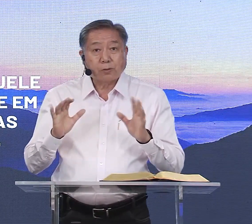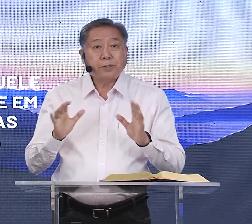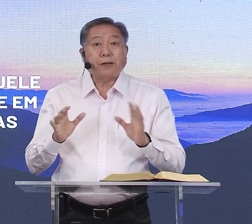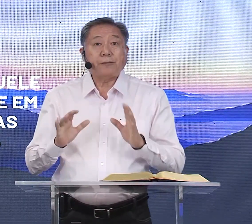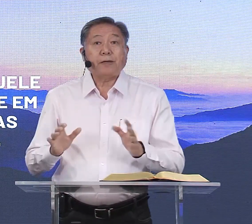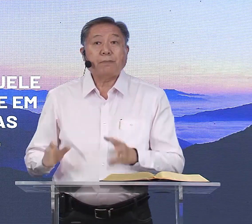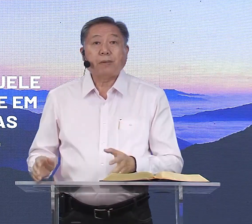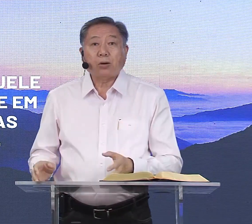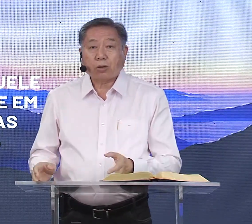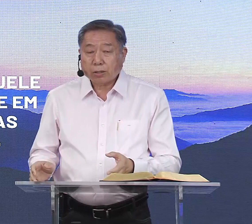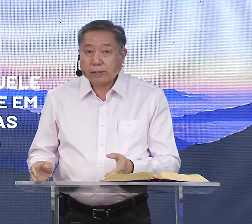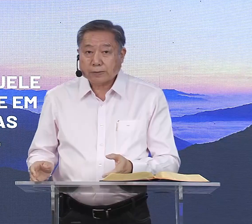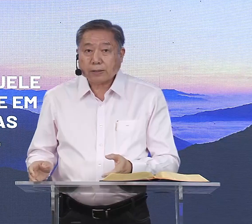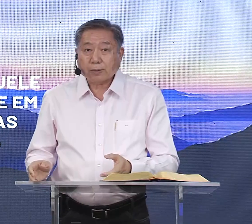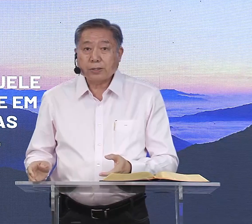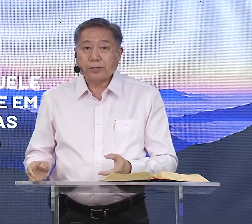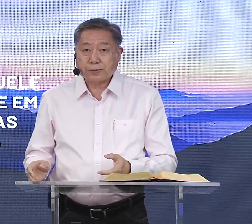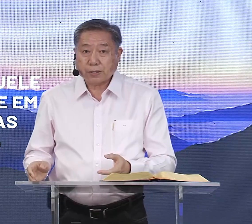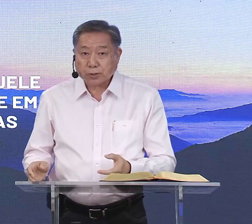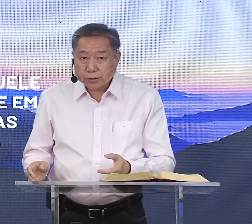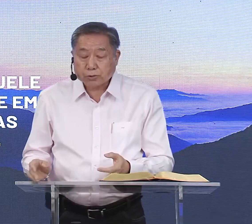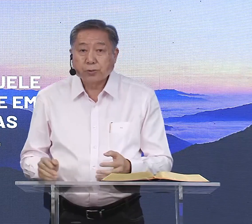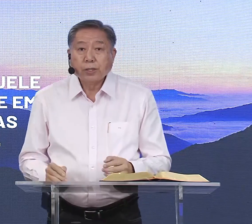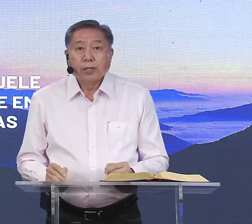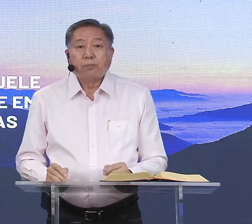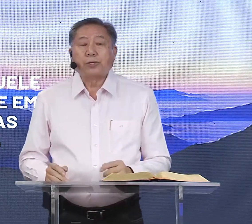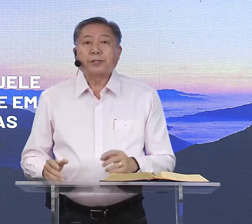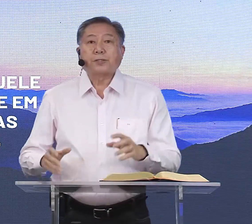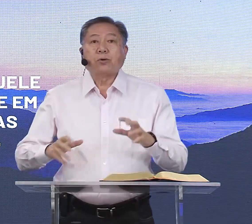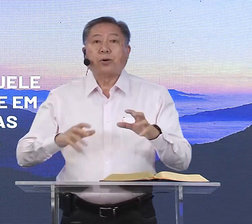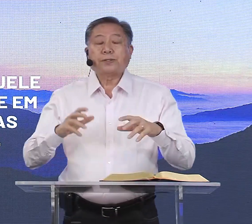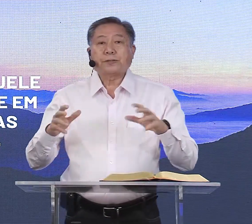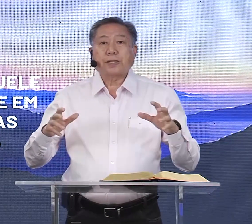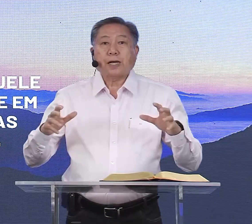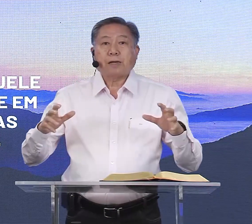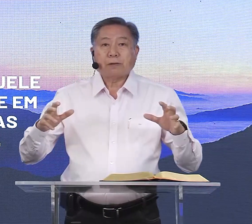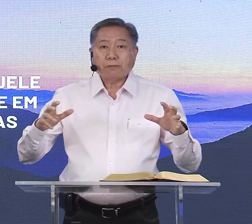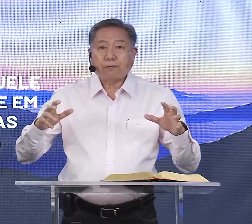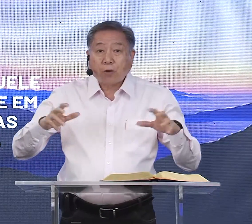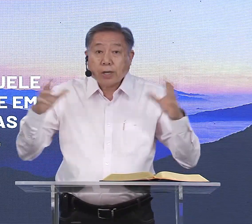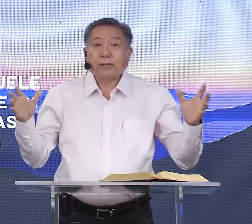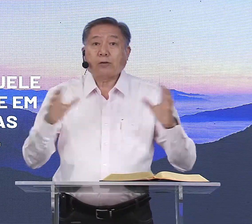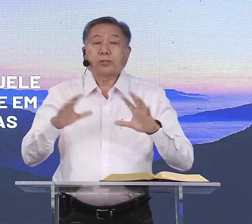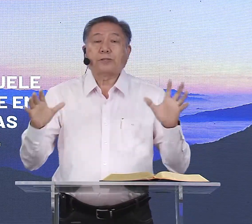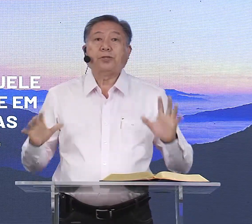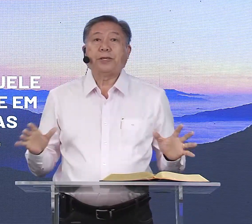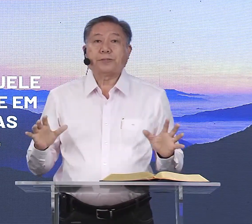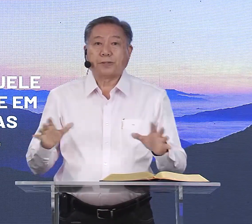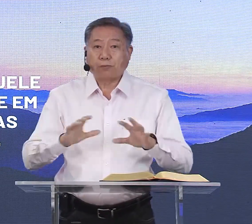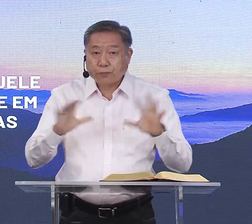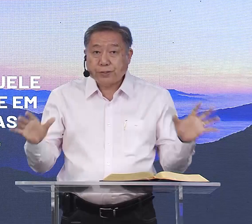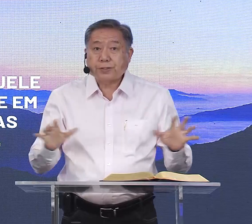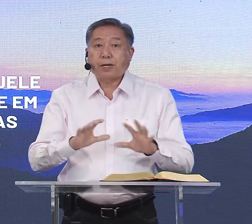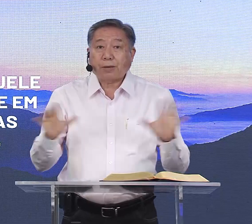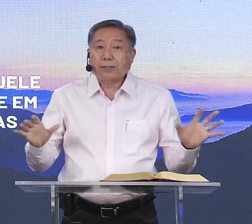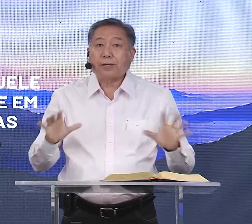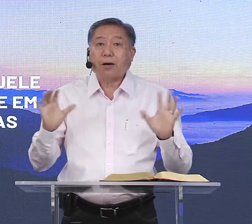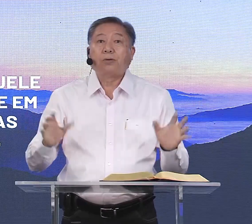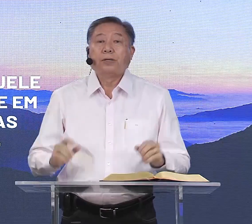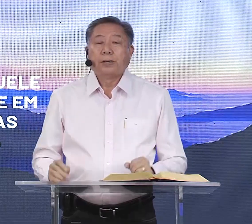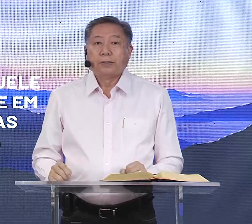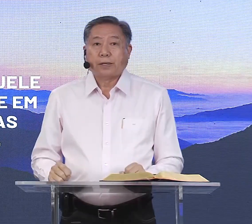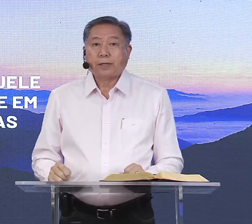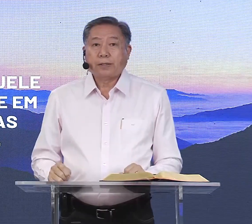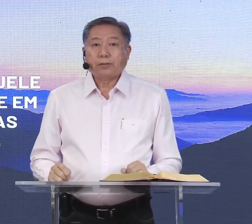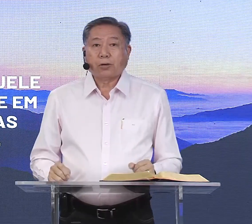começa a não entender melhor exatamente que seja isso, porque são coisas fora da nossa dimensão física